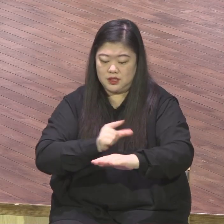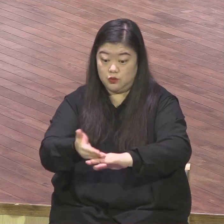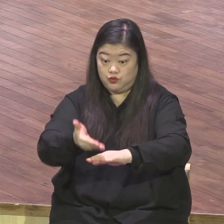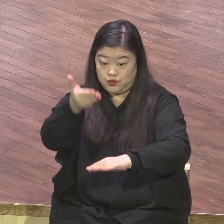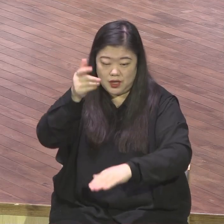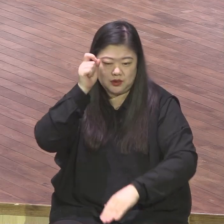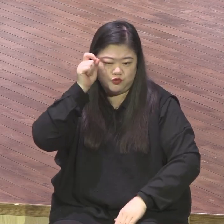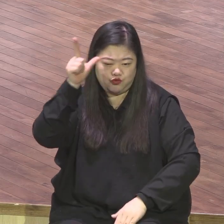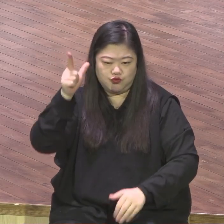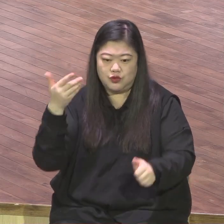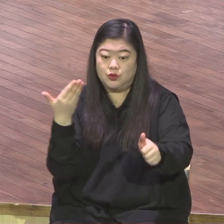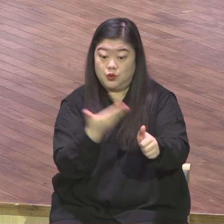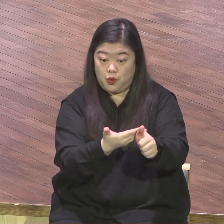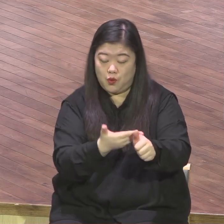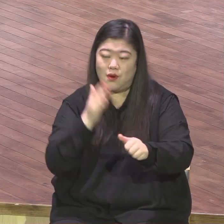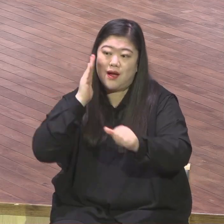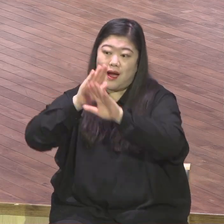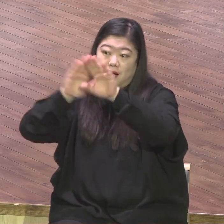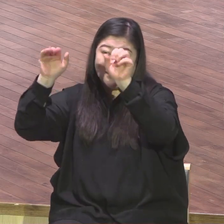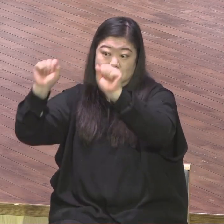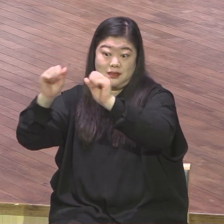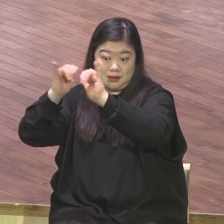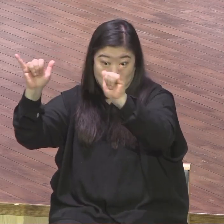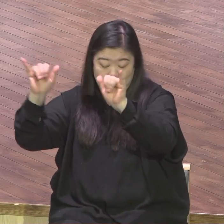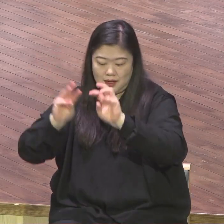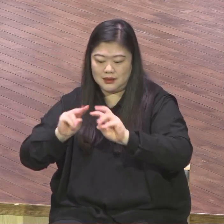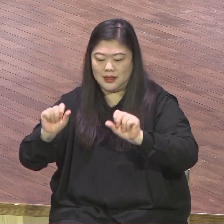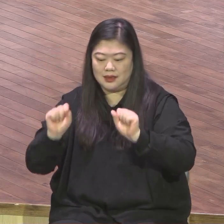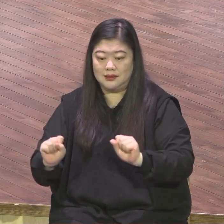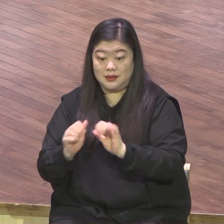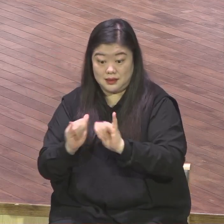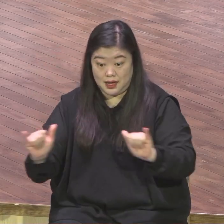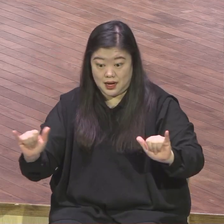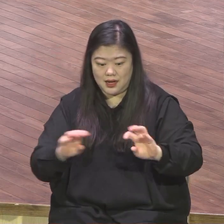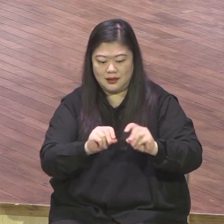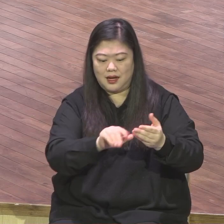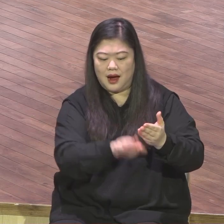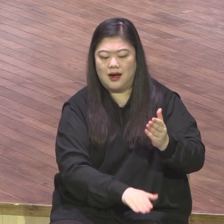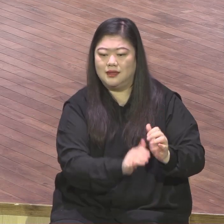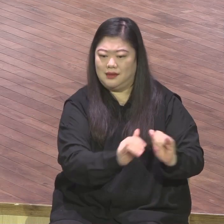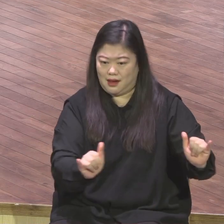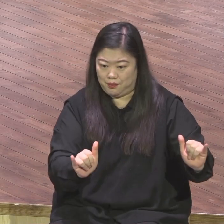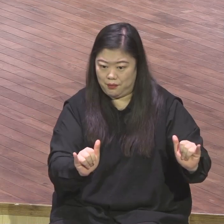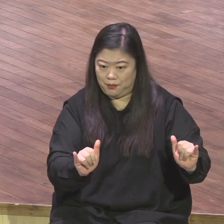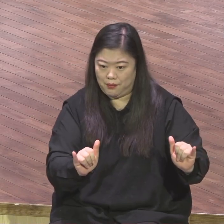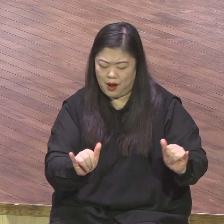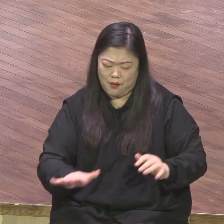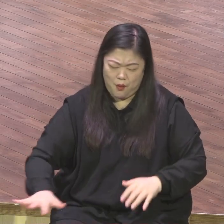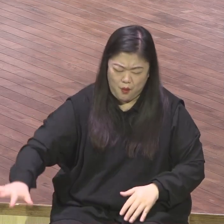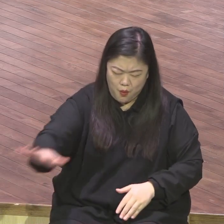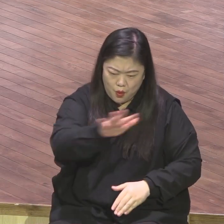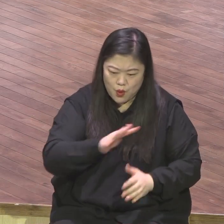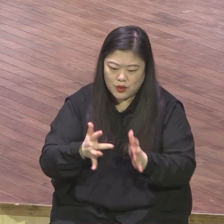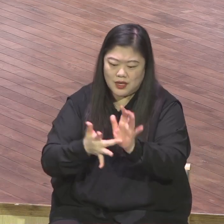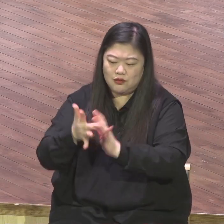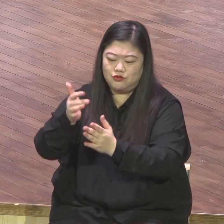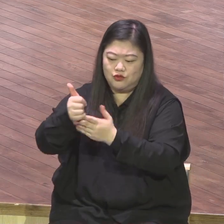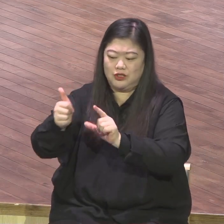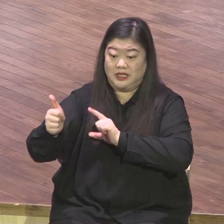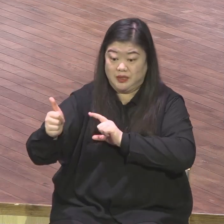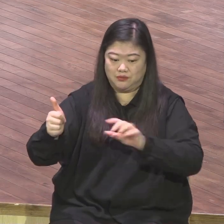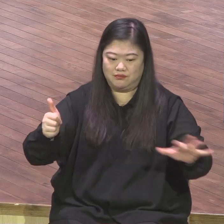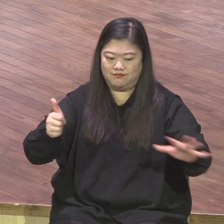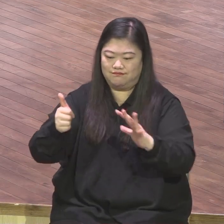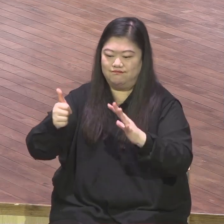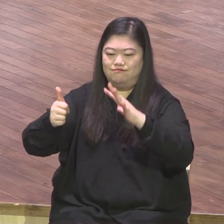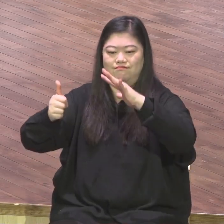주사 하늘에 있는 자들과 땅에 있는 자들과 땅 아래에 있는 자들로 모든 무릎을 예수의 이름에 꿇게